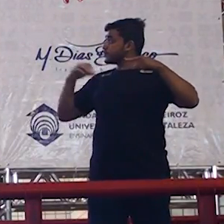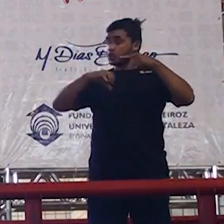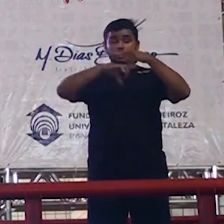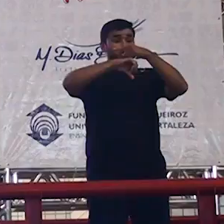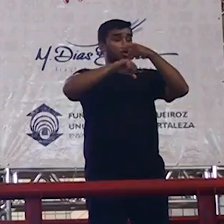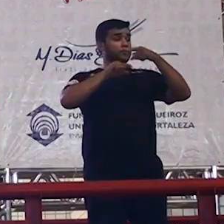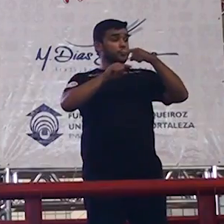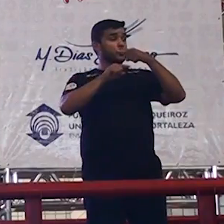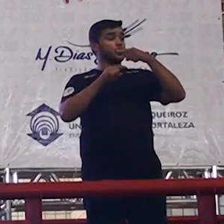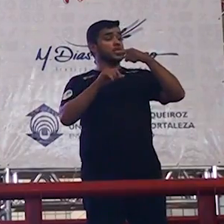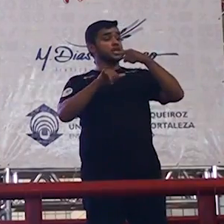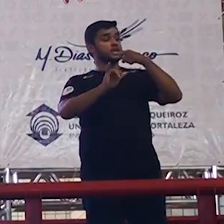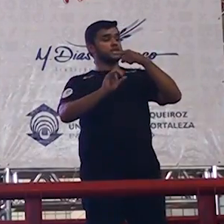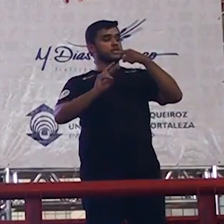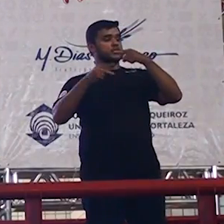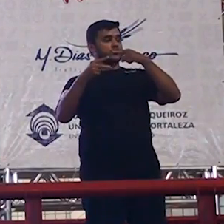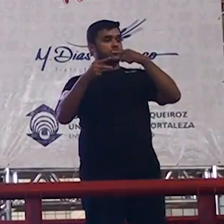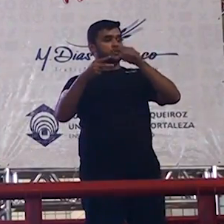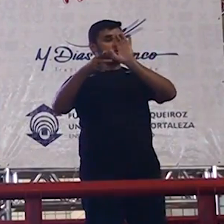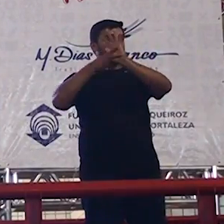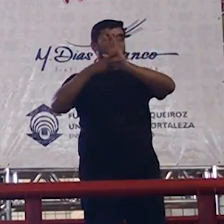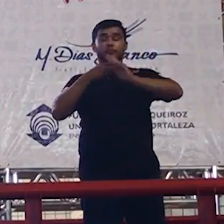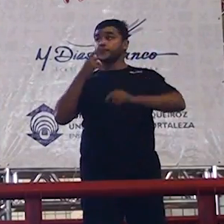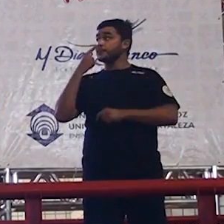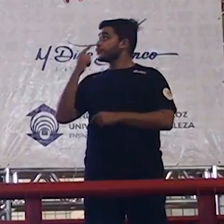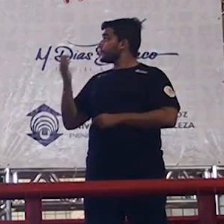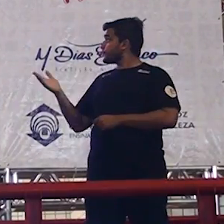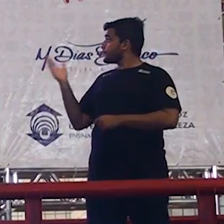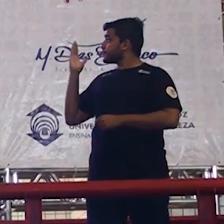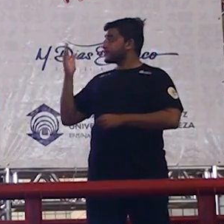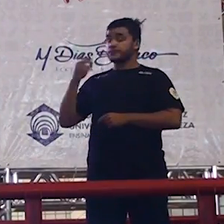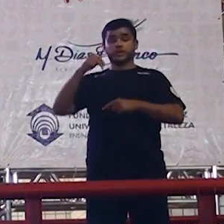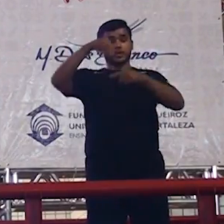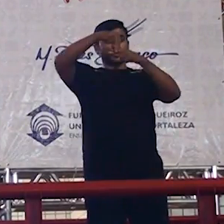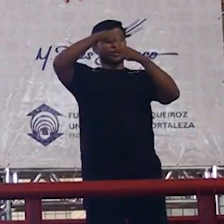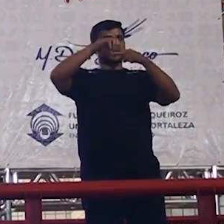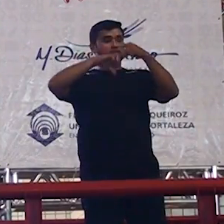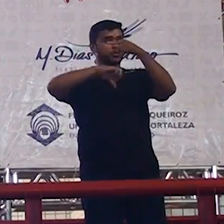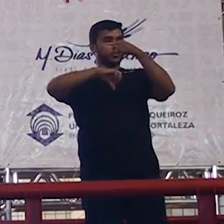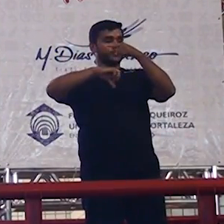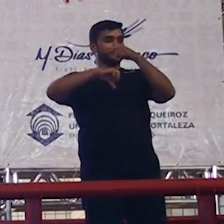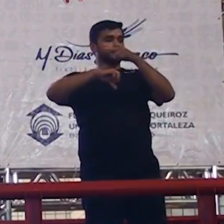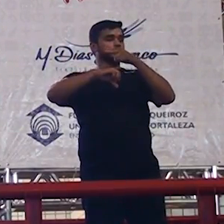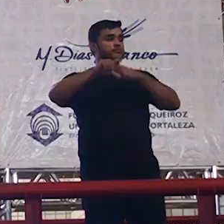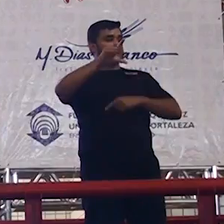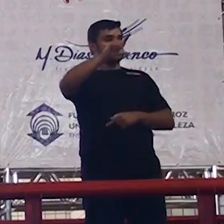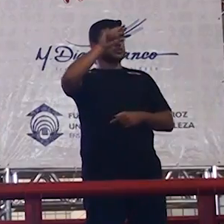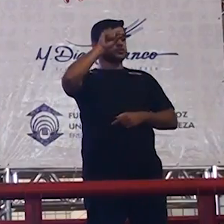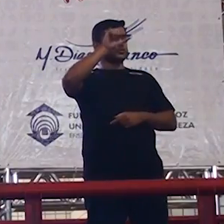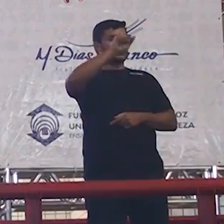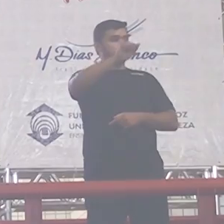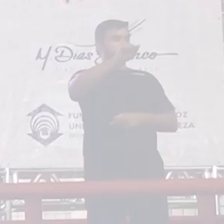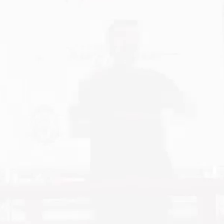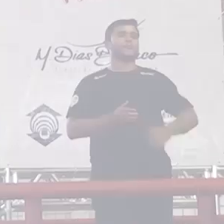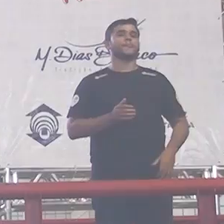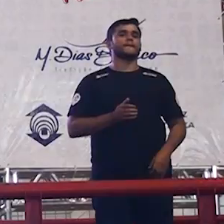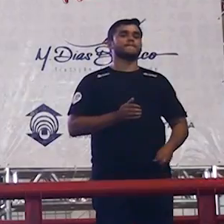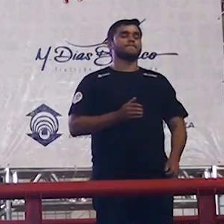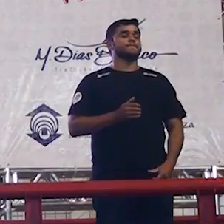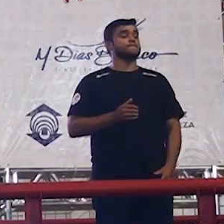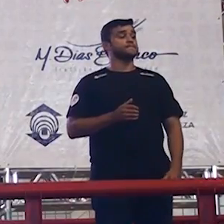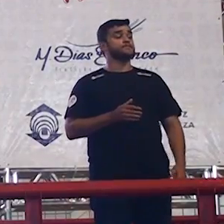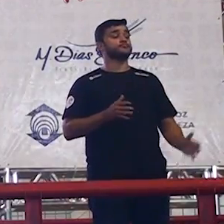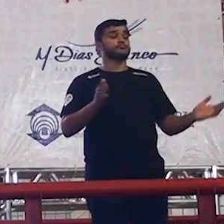e fica N dividido por 9, que é a letra A. Certo?